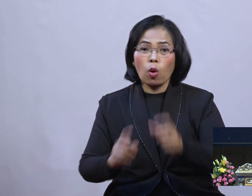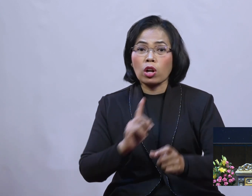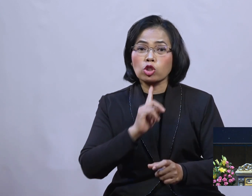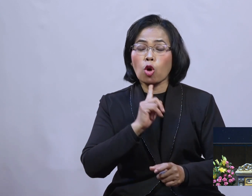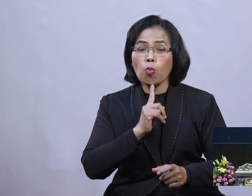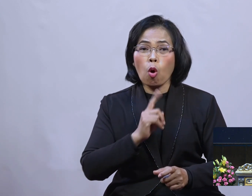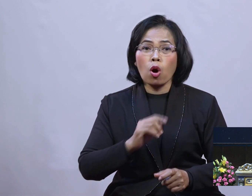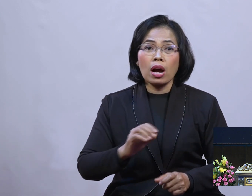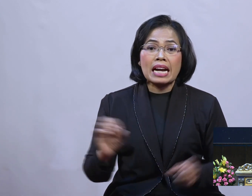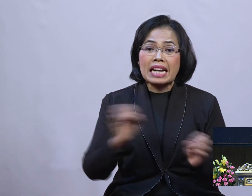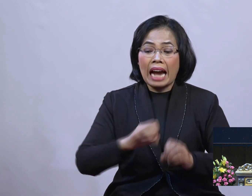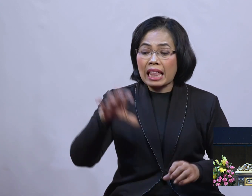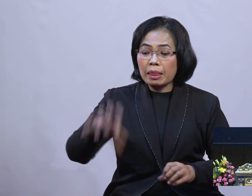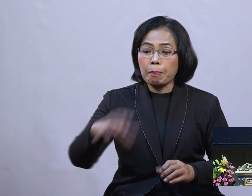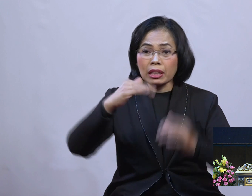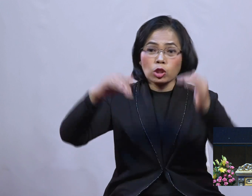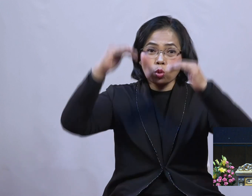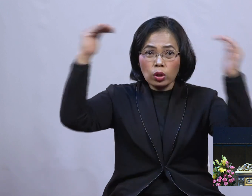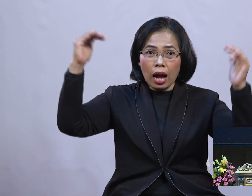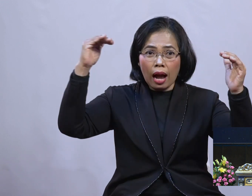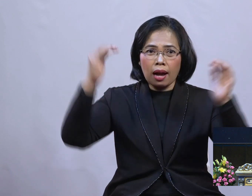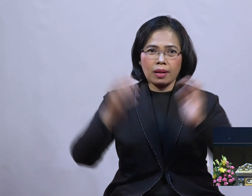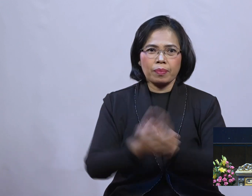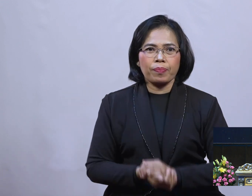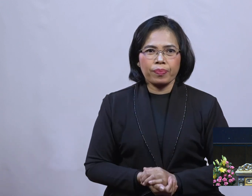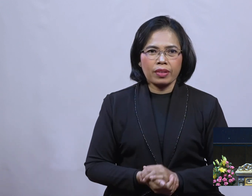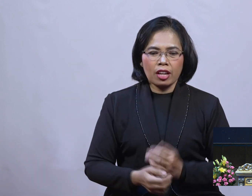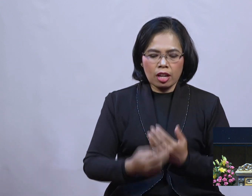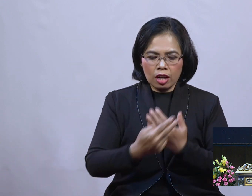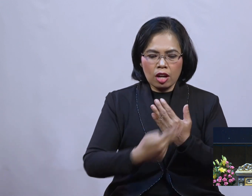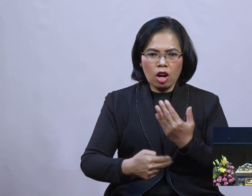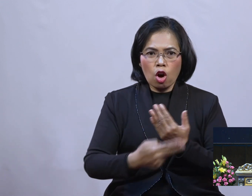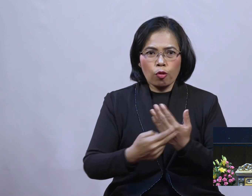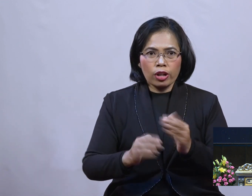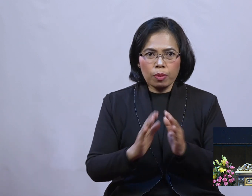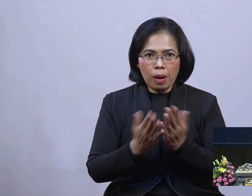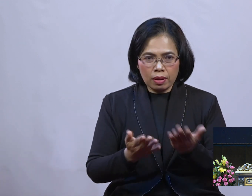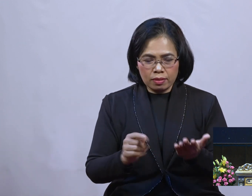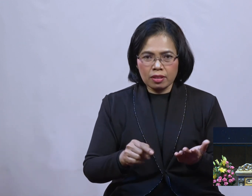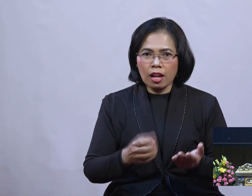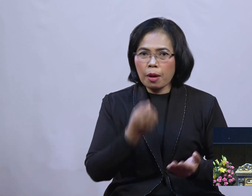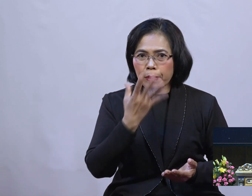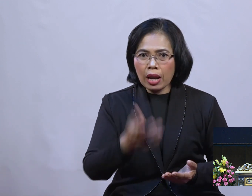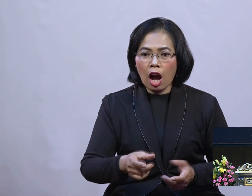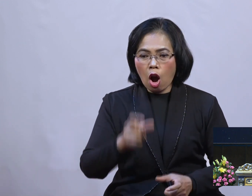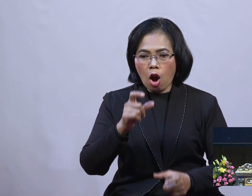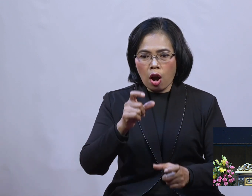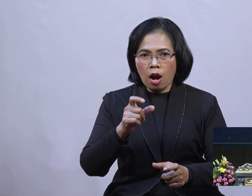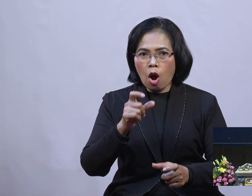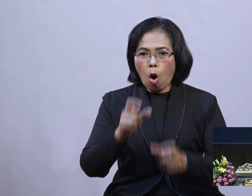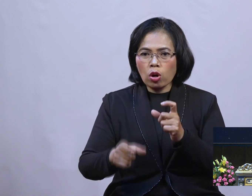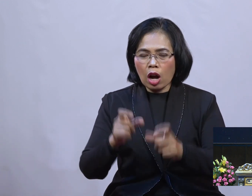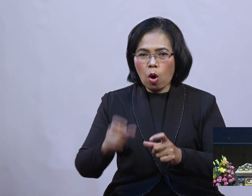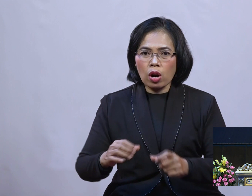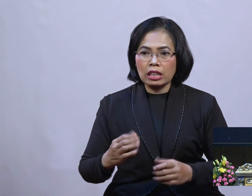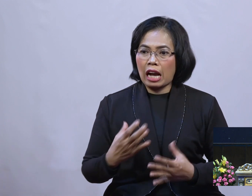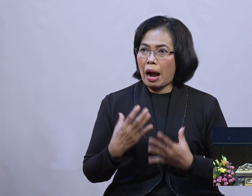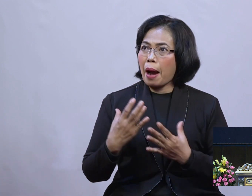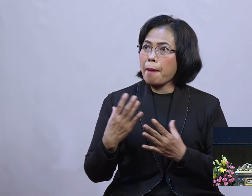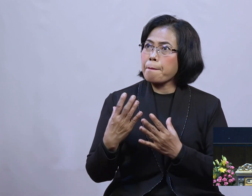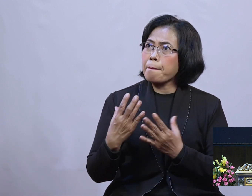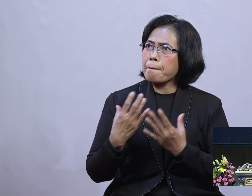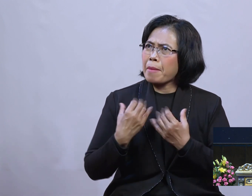makanya Alkitab bilang terkutuklah orang yang mengandalkan kekuatannya sendiri Hai bukan hanya